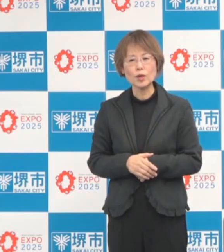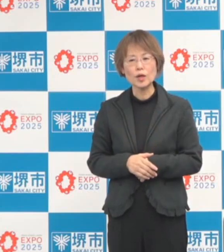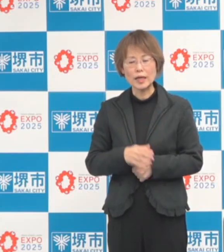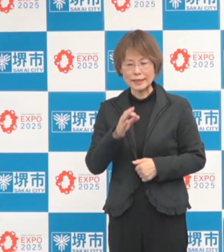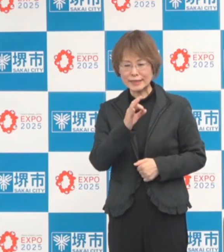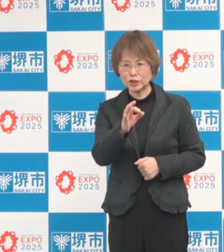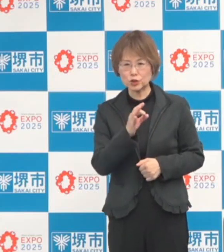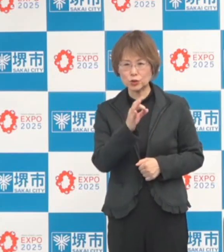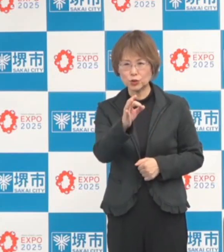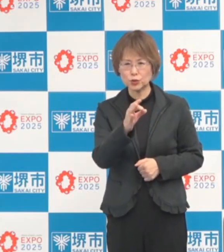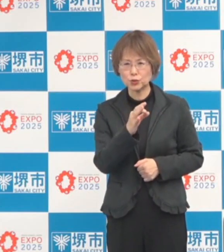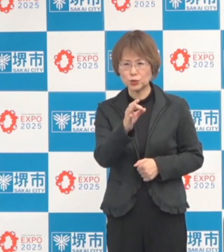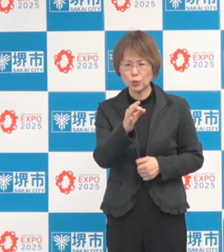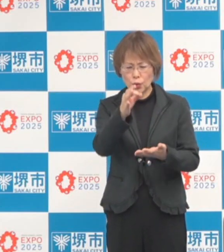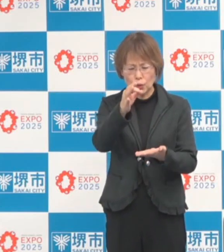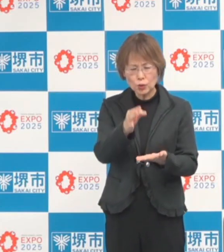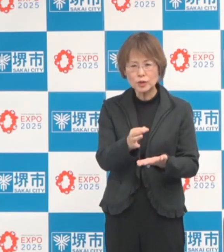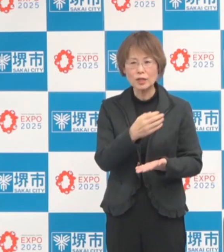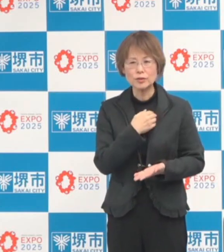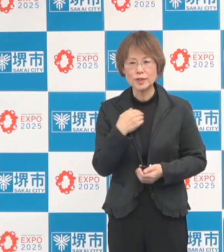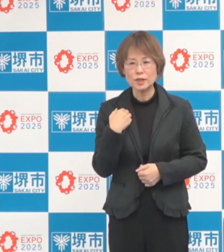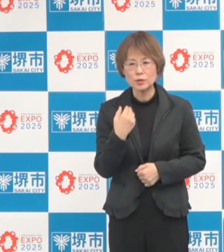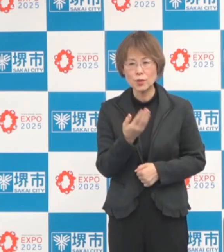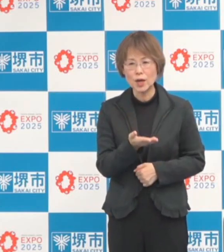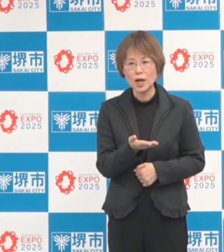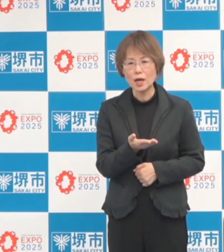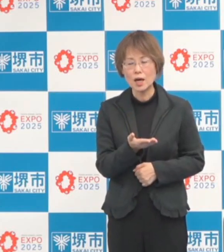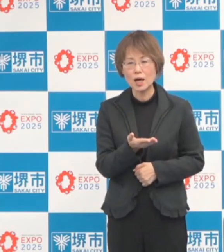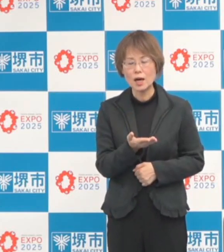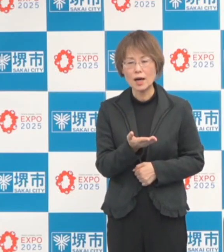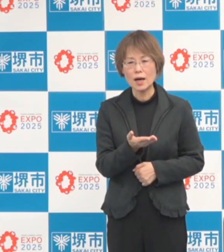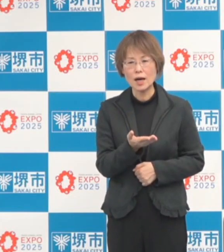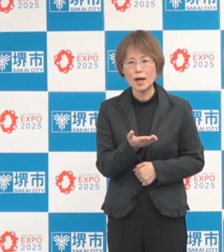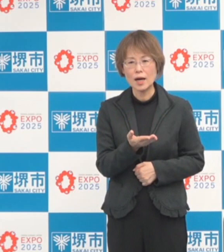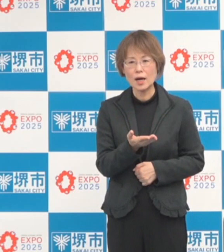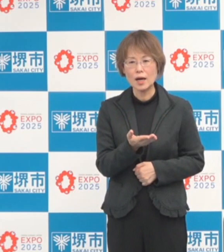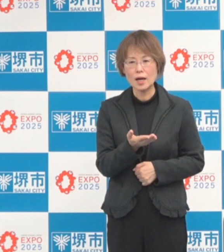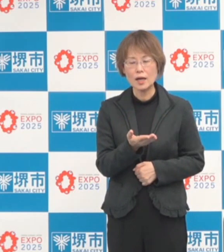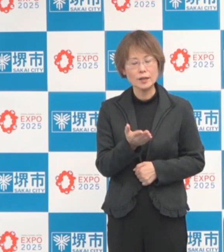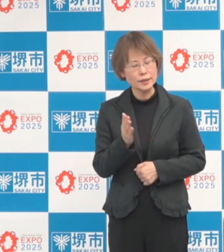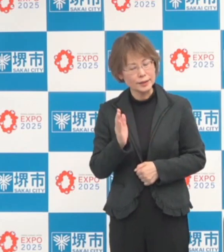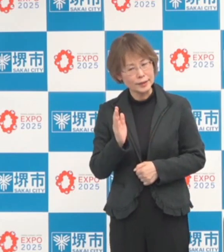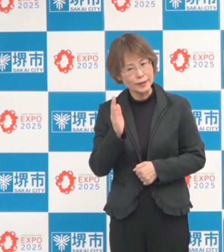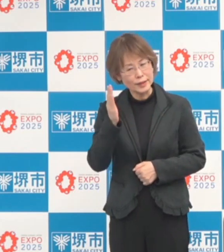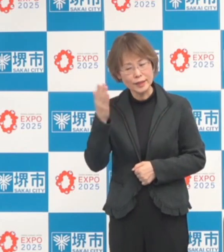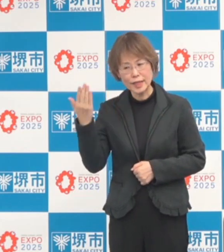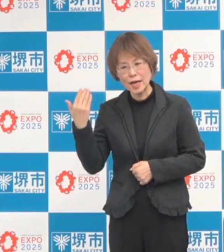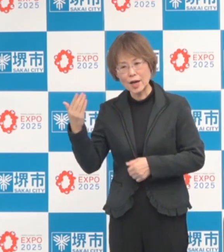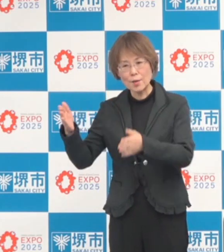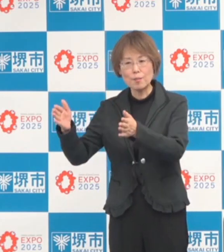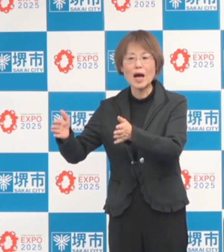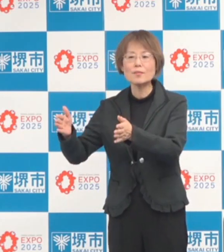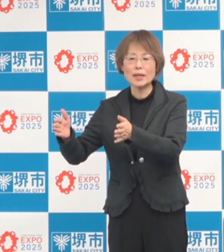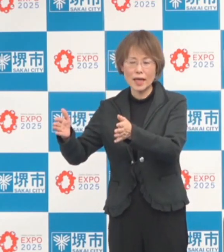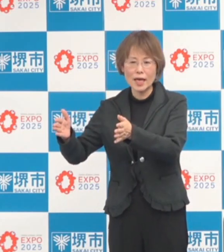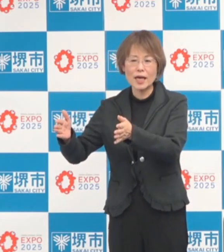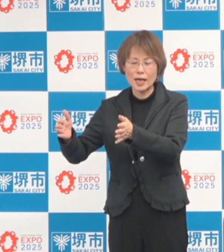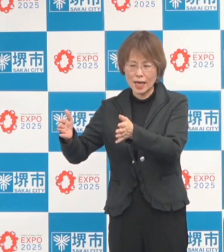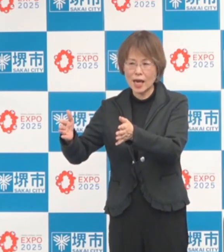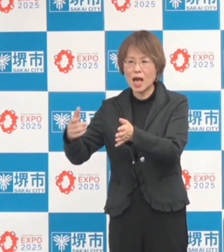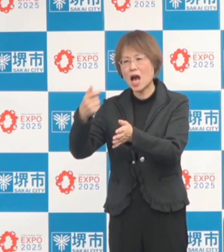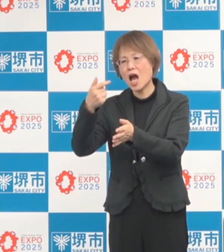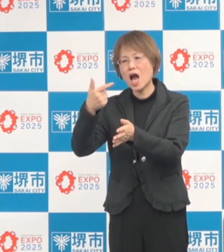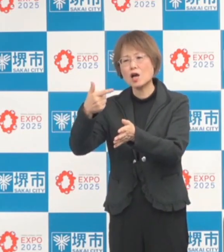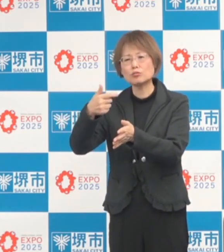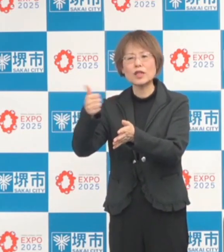をこう抑えるのかという部分がなかなかこう今まで無駄なことやったからやめるぞっ